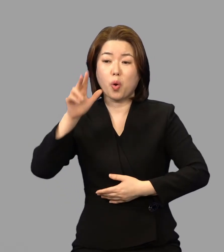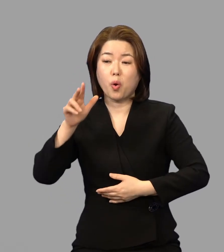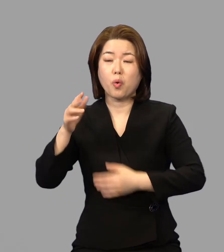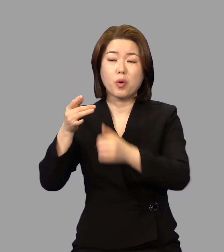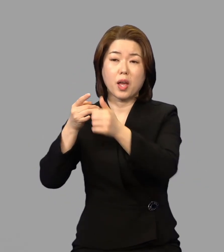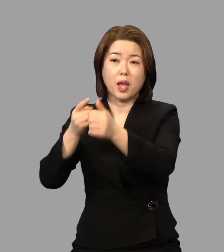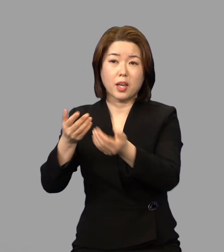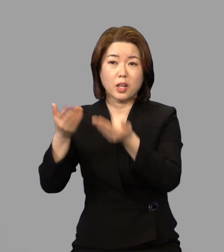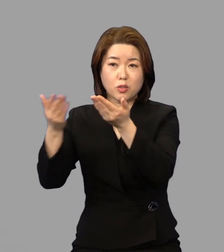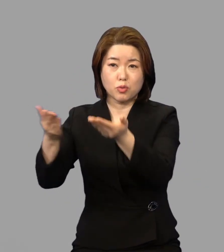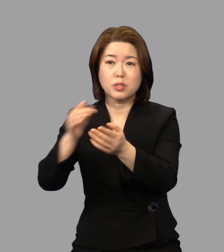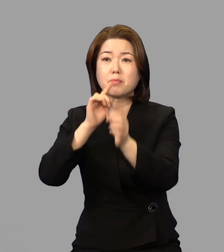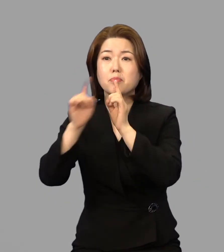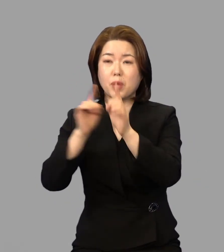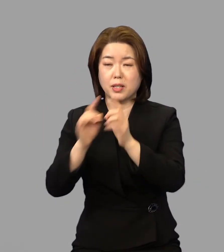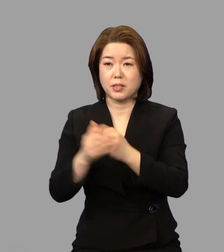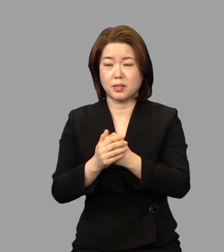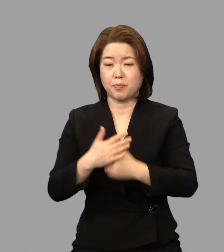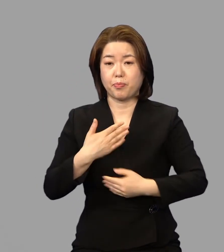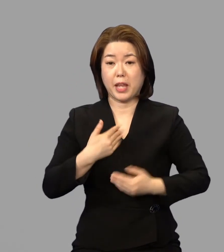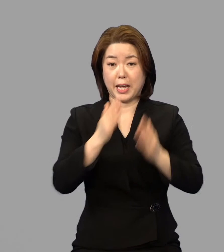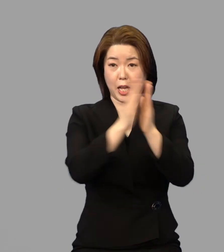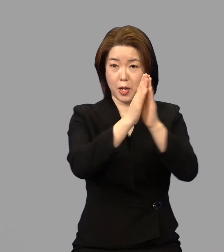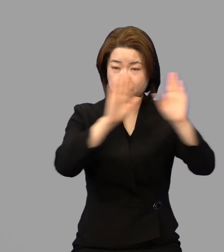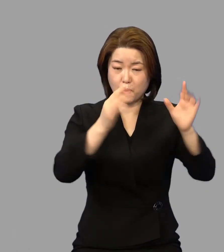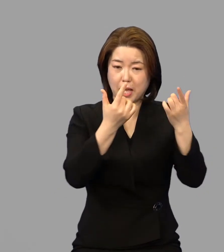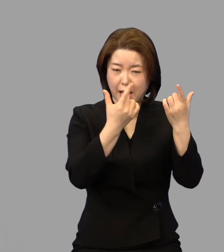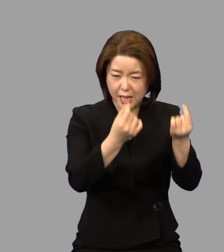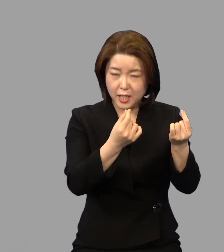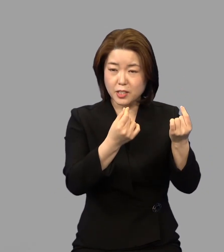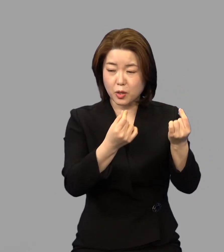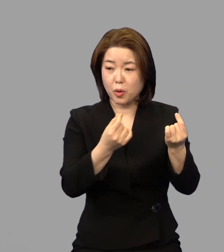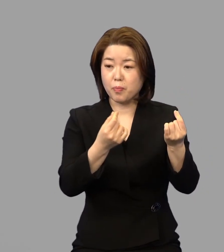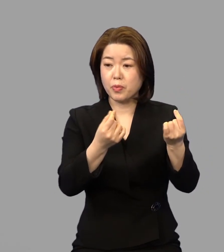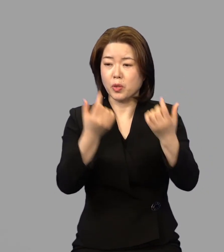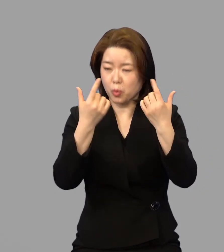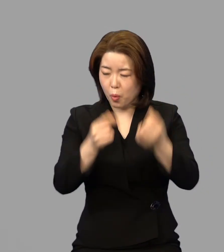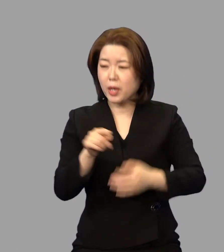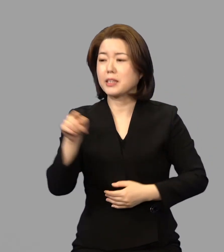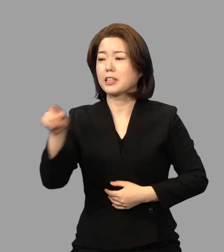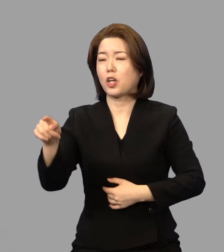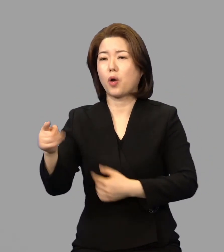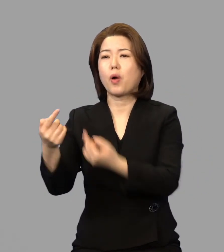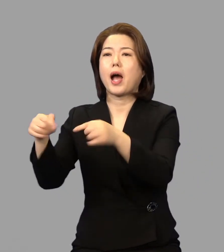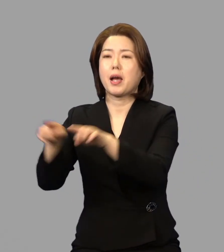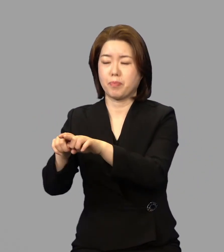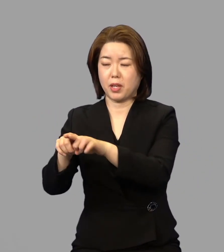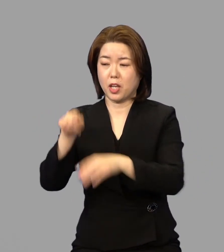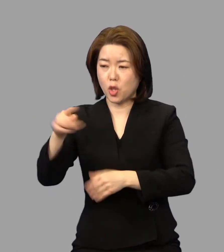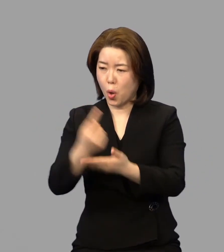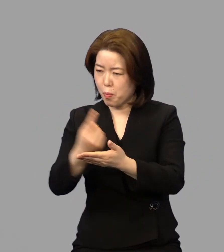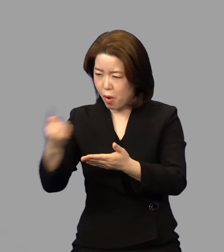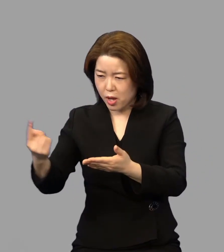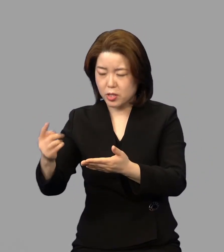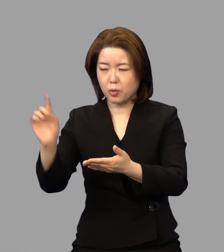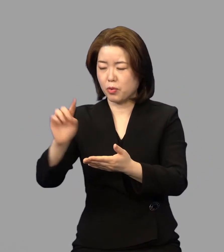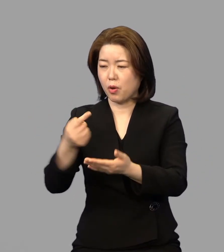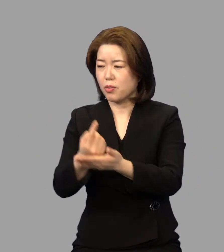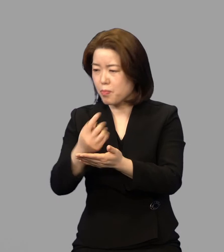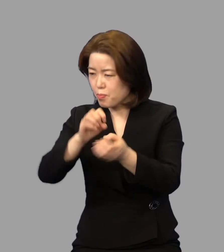말씀, 내가 모세와 함께 하던 것처럼 너와 함께 하고 너를 떠나지 않고 너를 버리지 않을